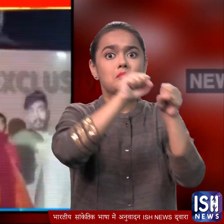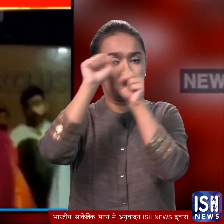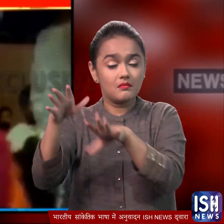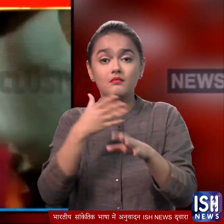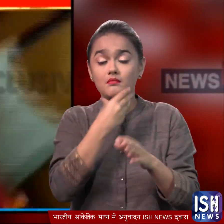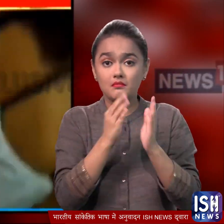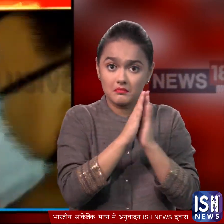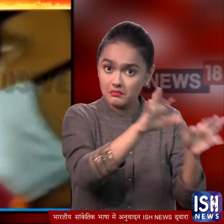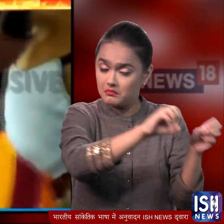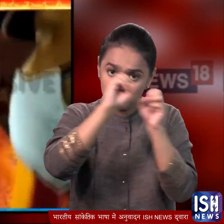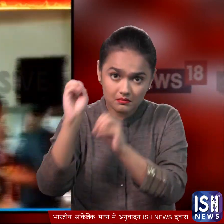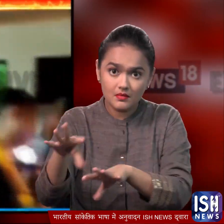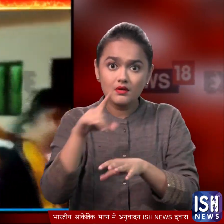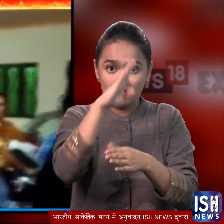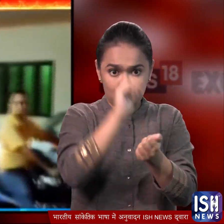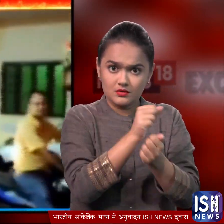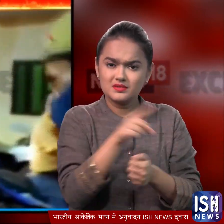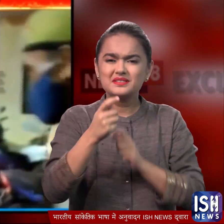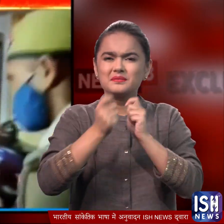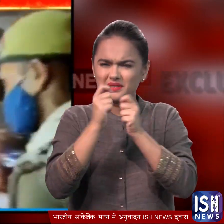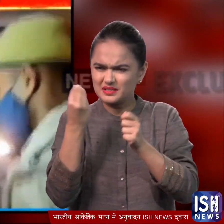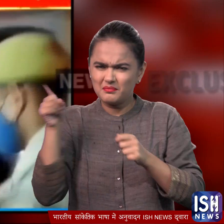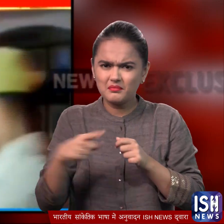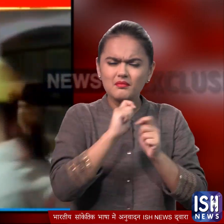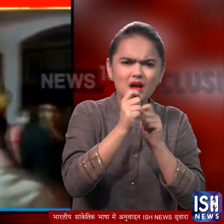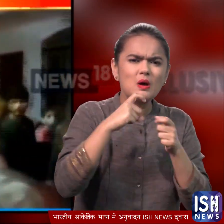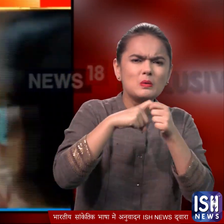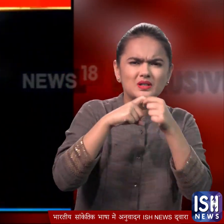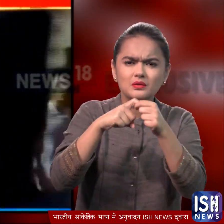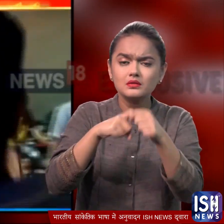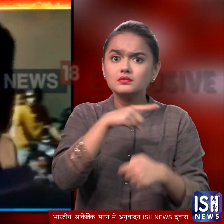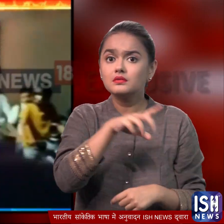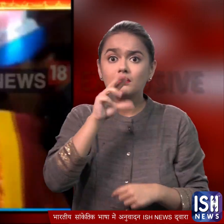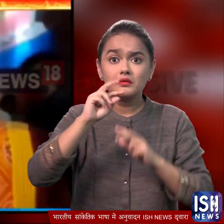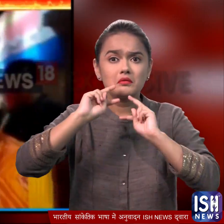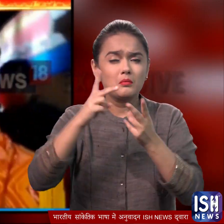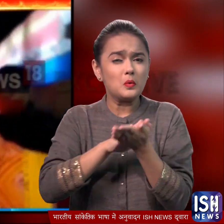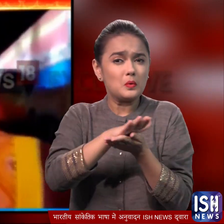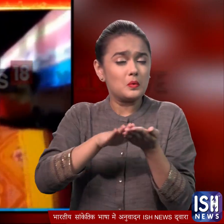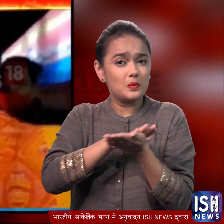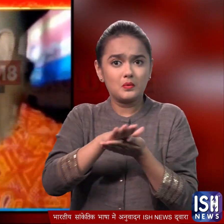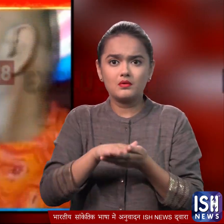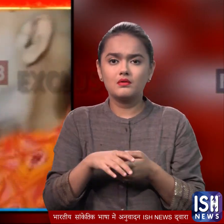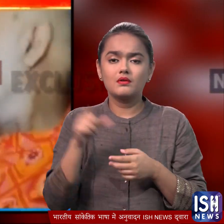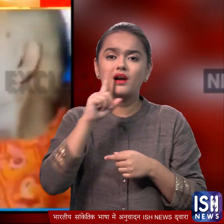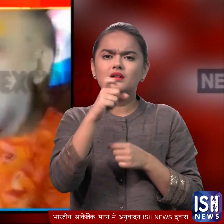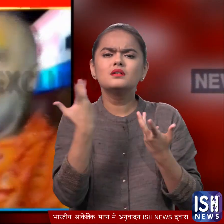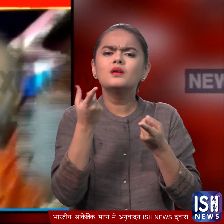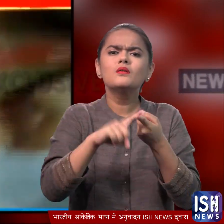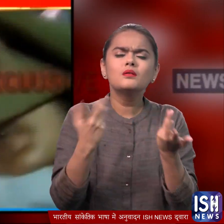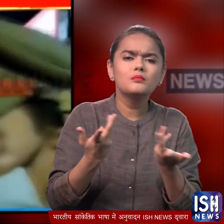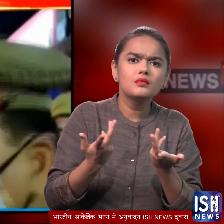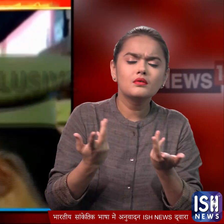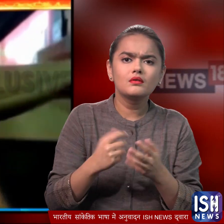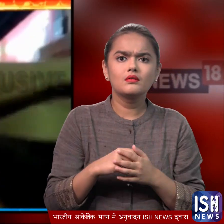आद्या तिवारी को पुलिस अपने साथ ले गई, मीडिया ने उनसे कई सवाल पूछे, लेकिन उन्होंने मुंह नहीं खोला। क्या हुआ?